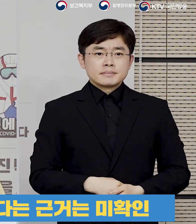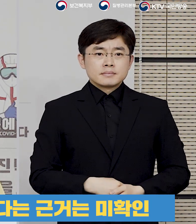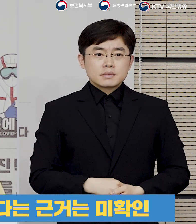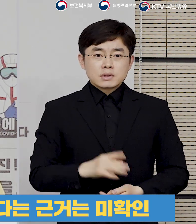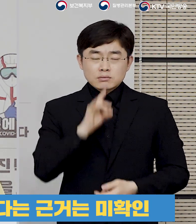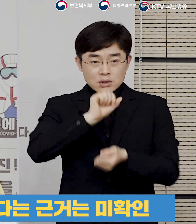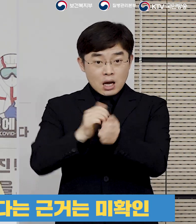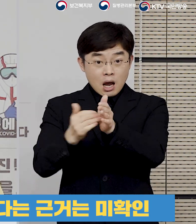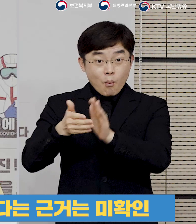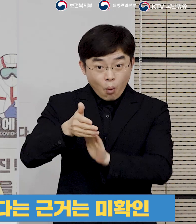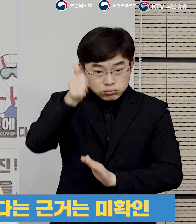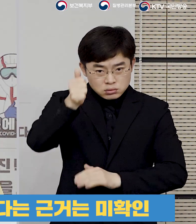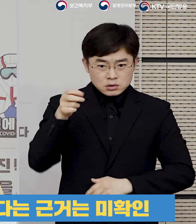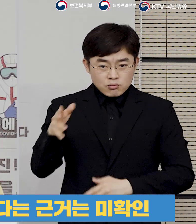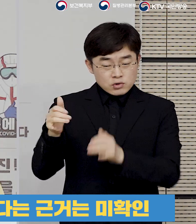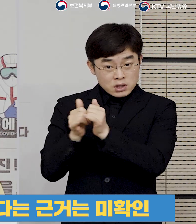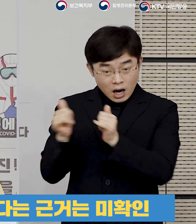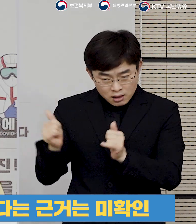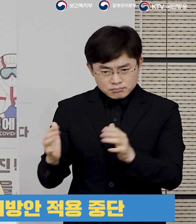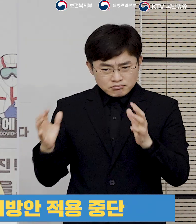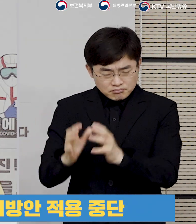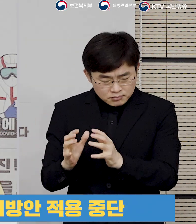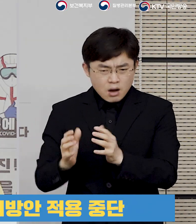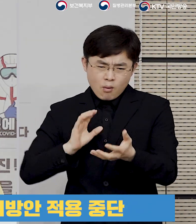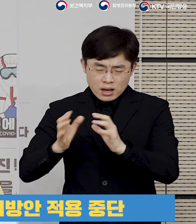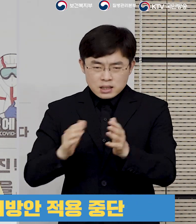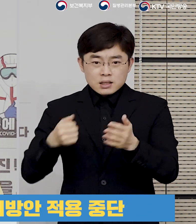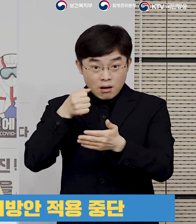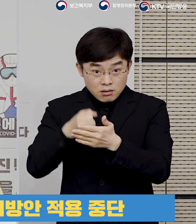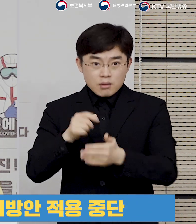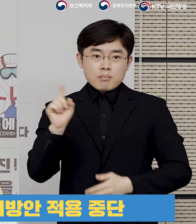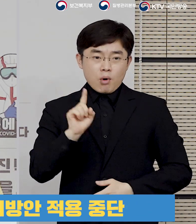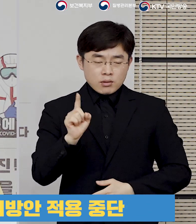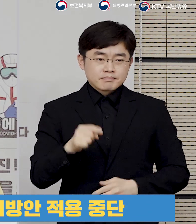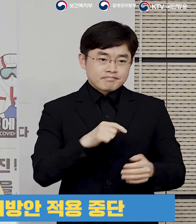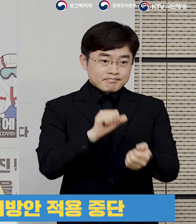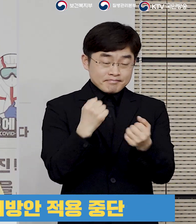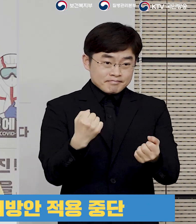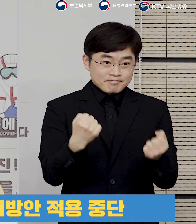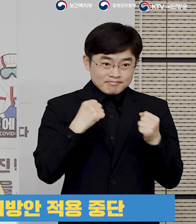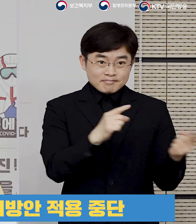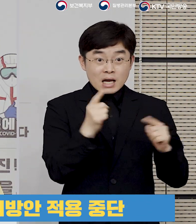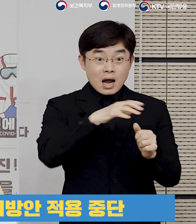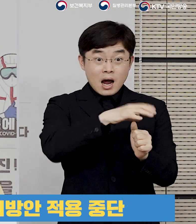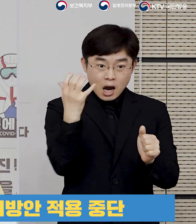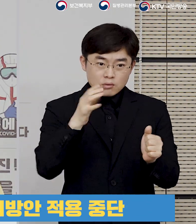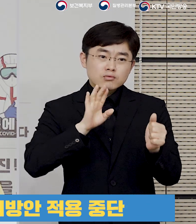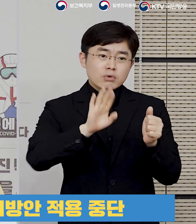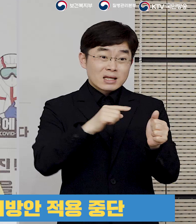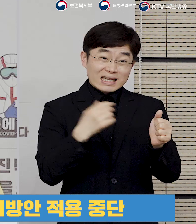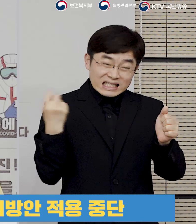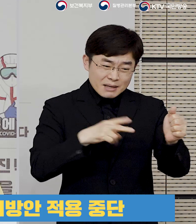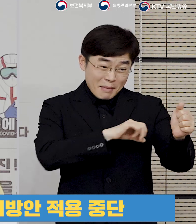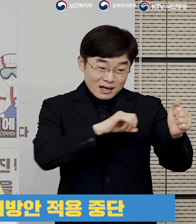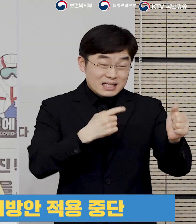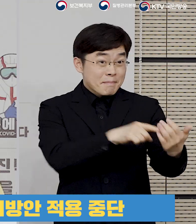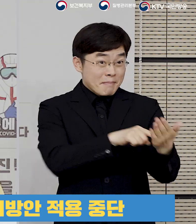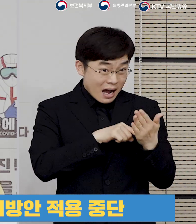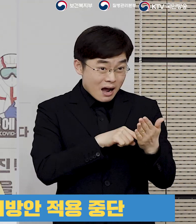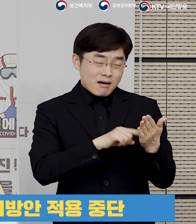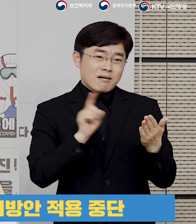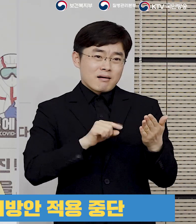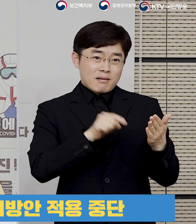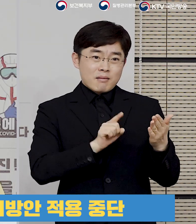근거는 확인되지 않았습니다. 방대본과 전문가 자문회의를 거쳐 앞으로는 확진자 격리 해제 후